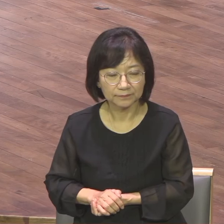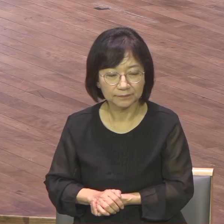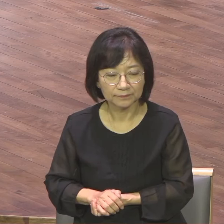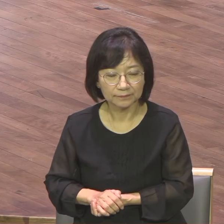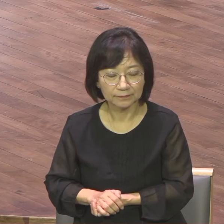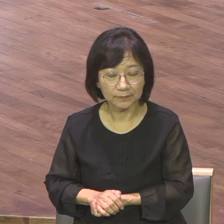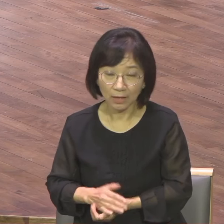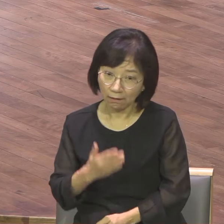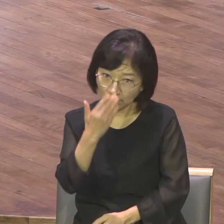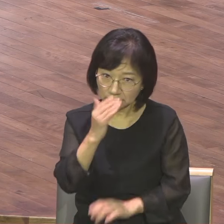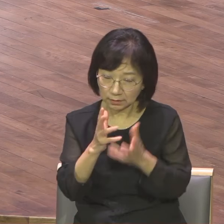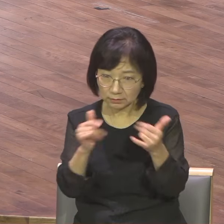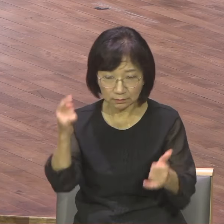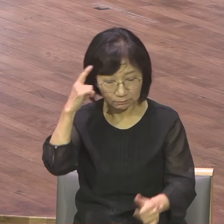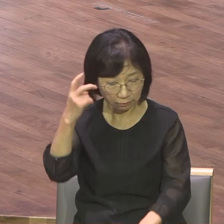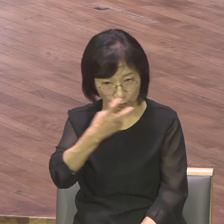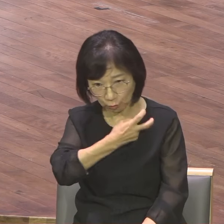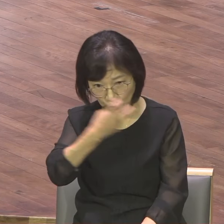똑똑한 사람들이.